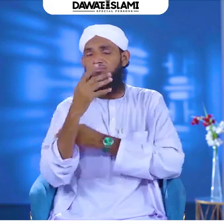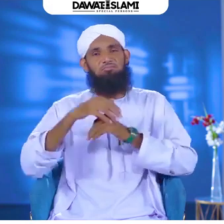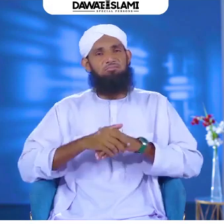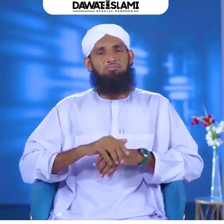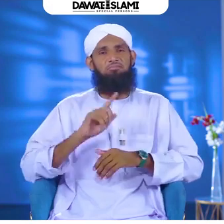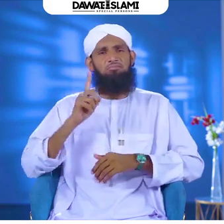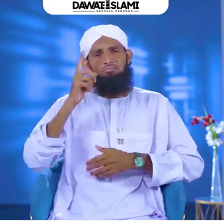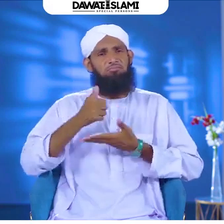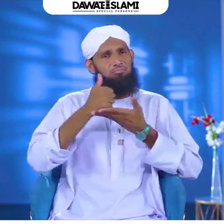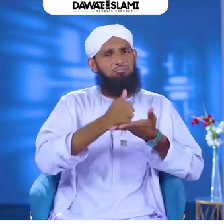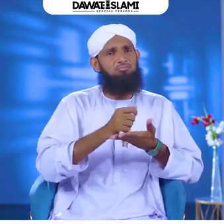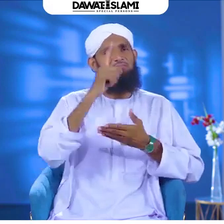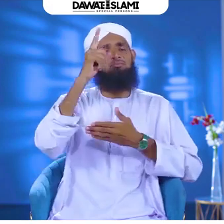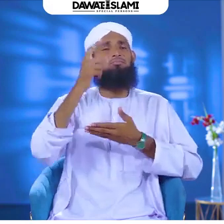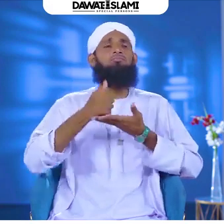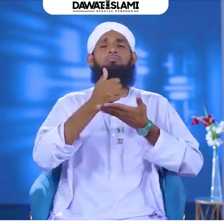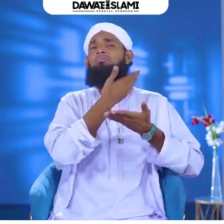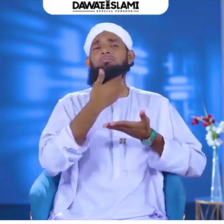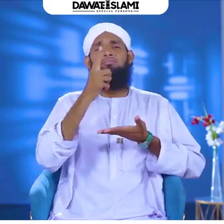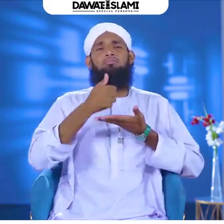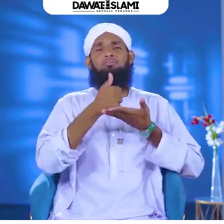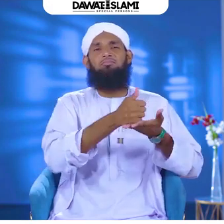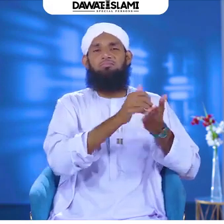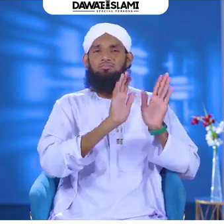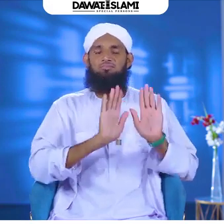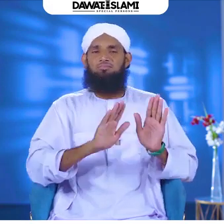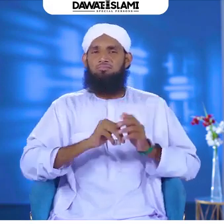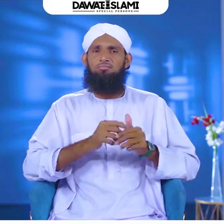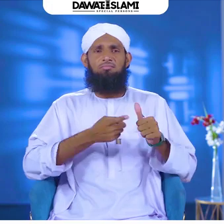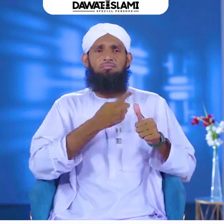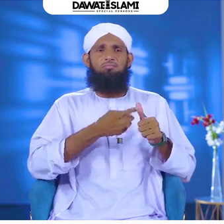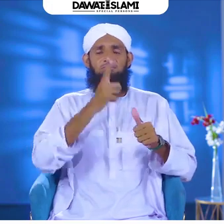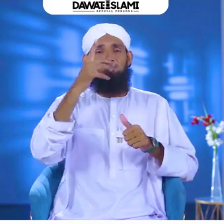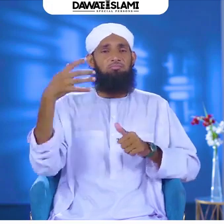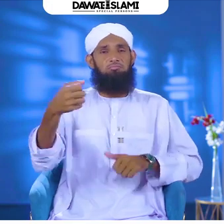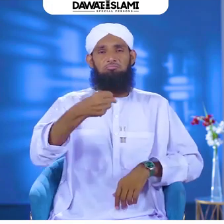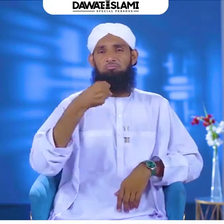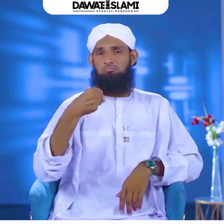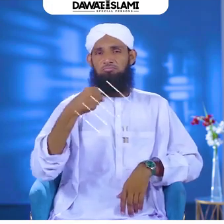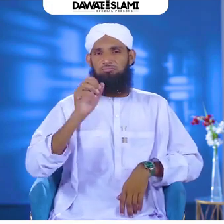کو بھی طاقت ملی ہے تو اس کو اللہ کے دیے سے ملی ہے. وہ تو خود بخود قوی ہے.